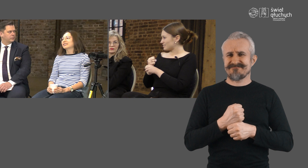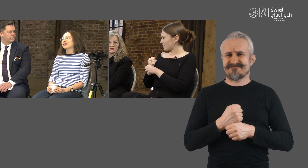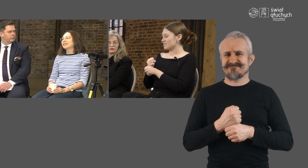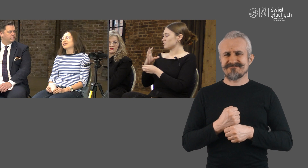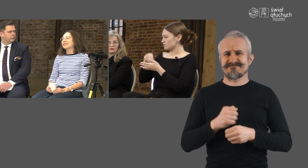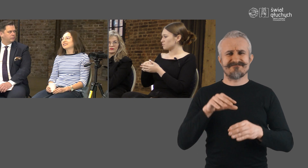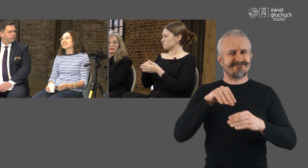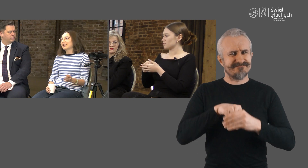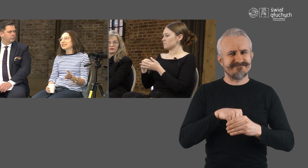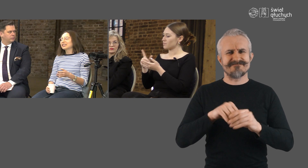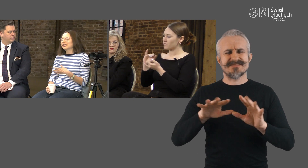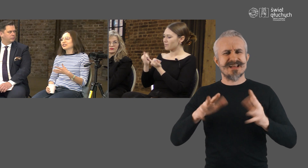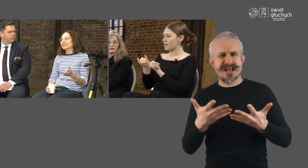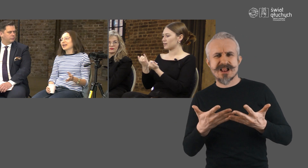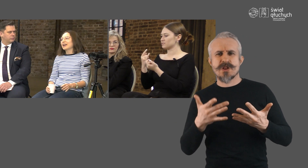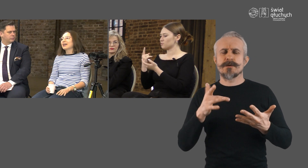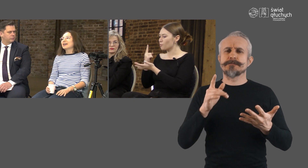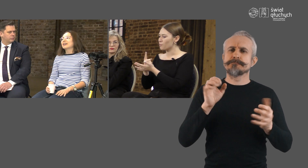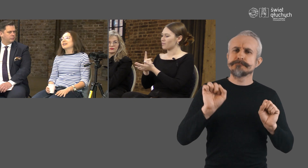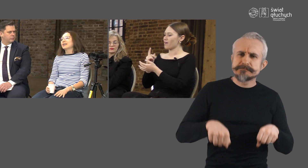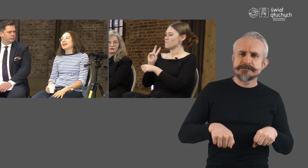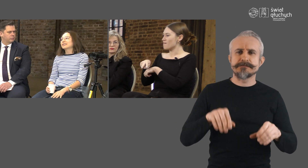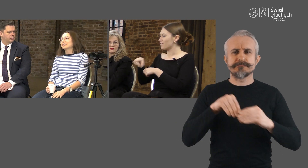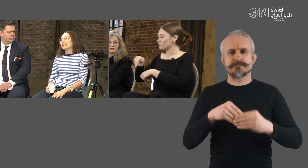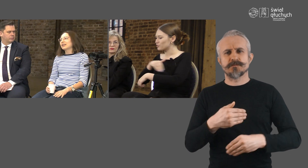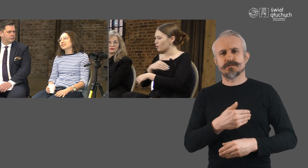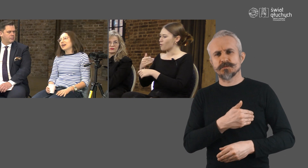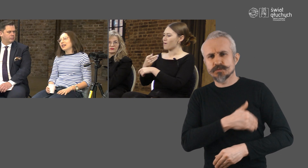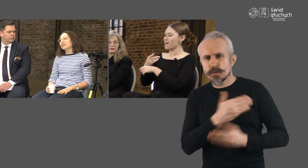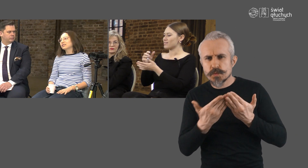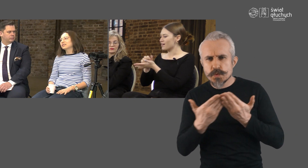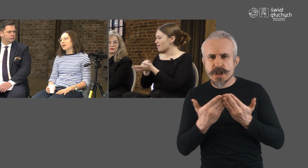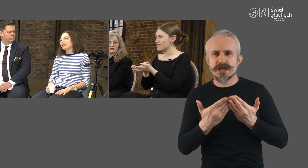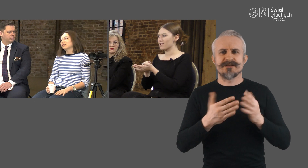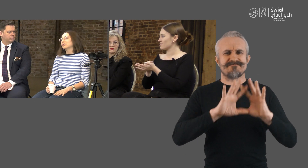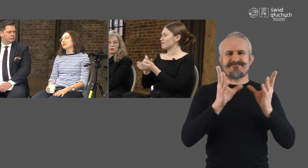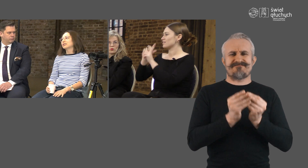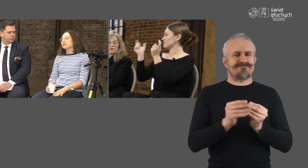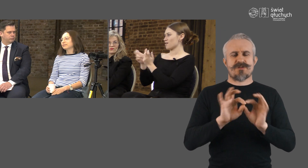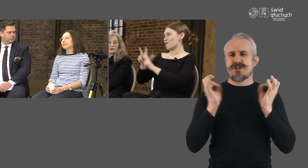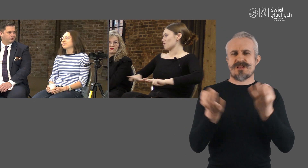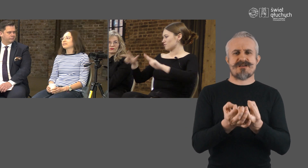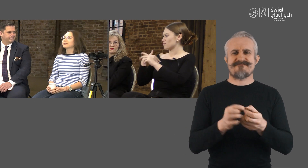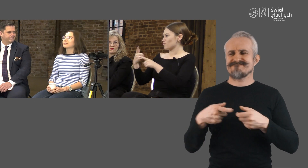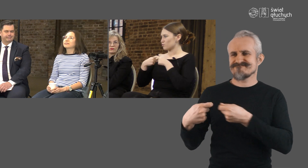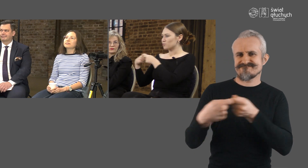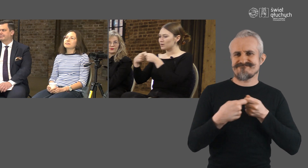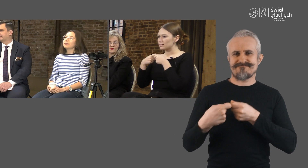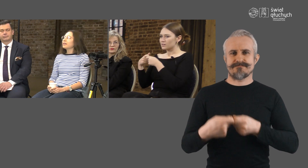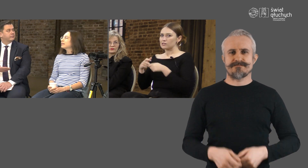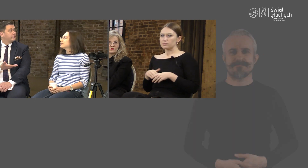jakoś zaliczać te wszystkie lekcje, zajęcia, ale no z całej rodziny.